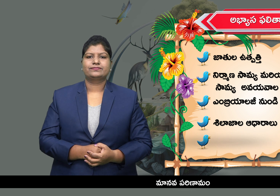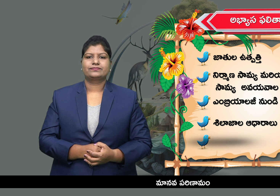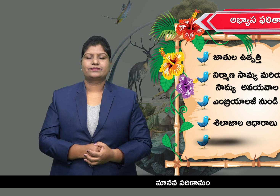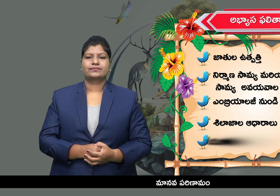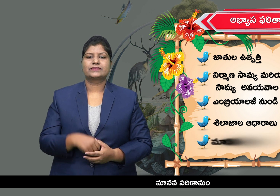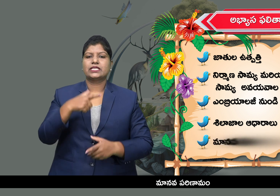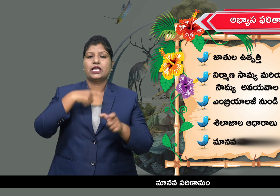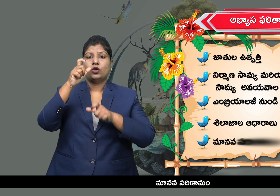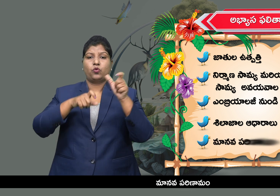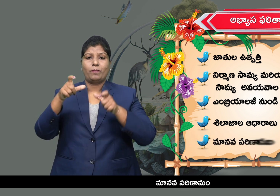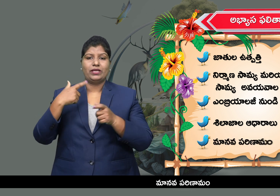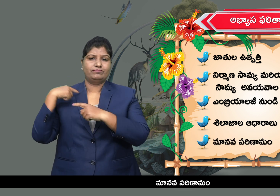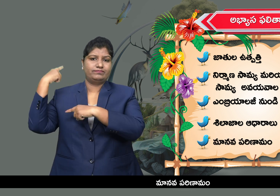మానవ పరిణామం.